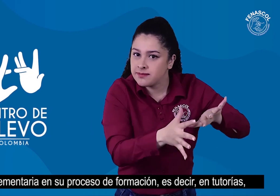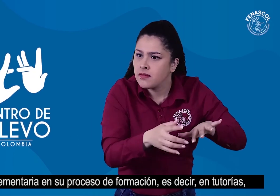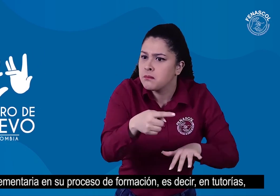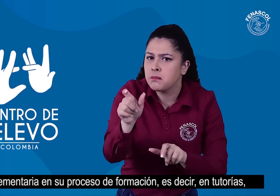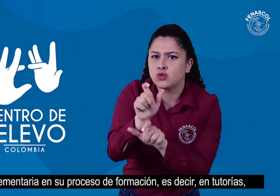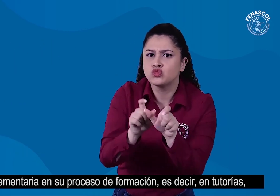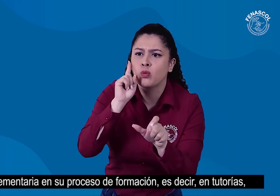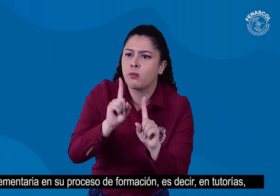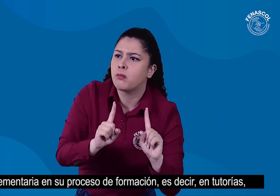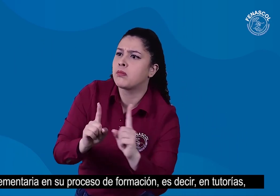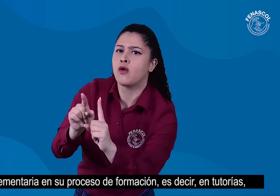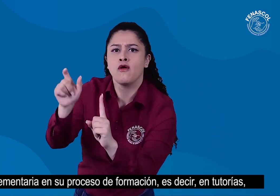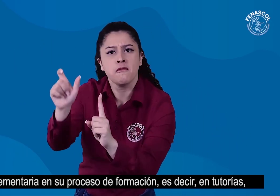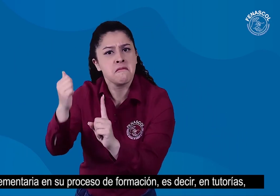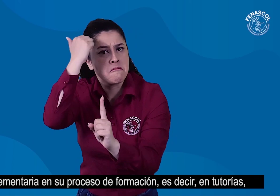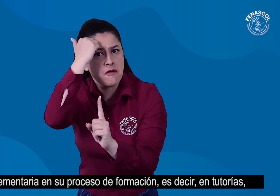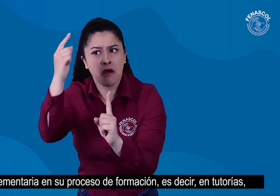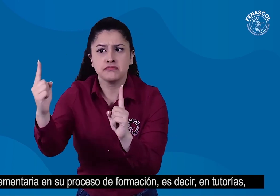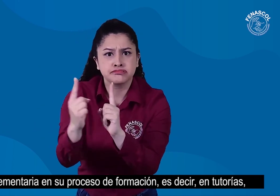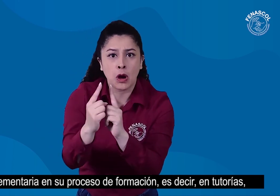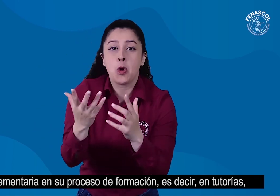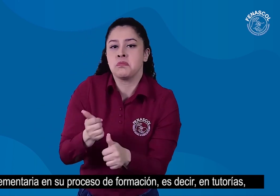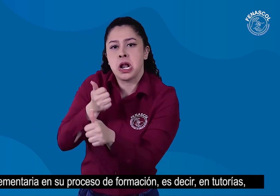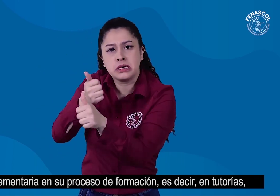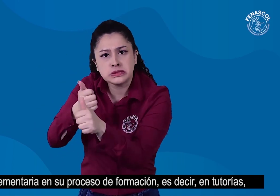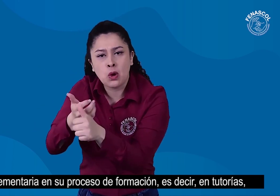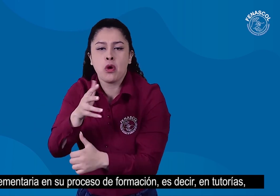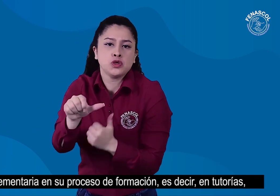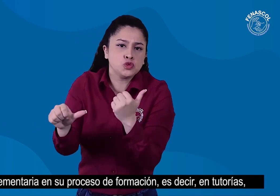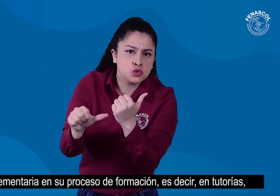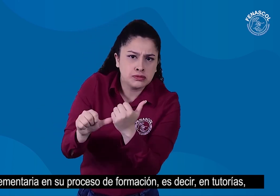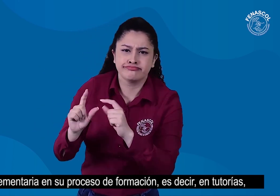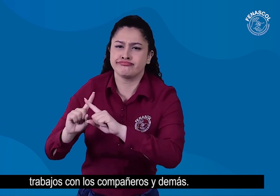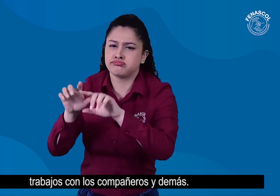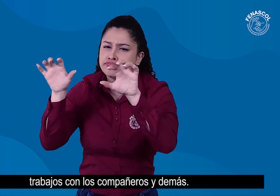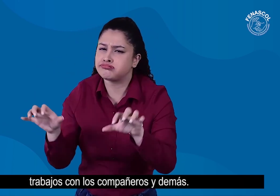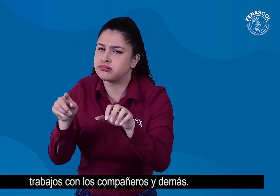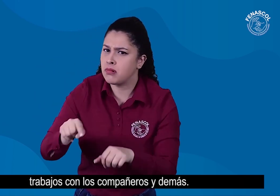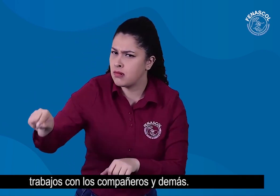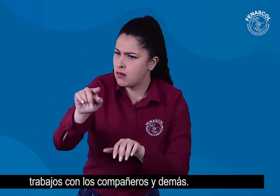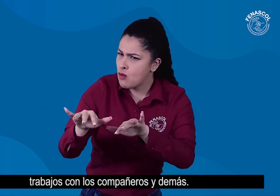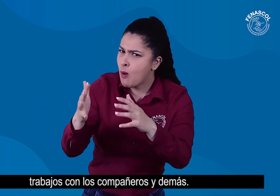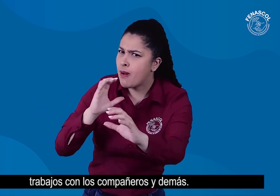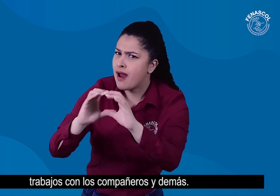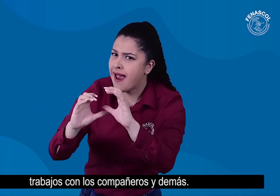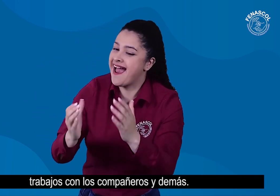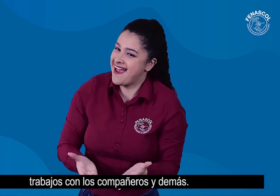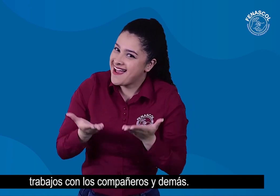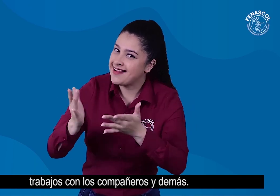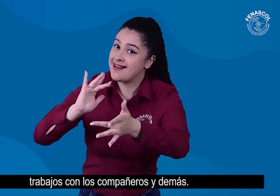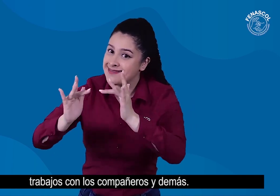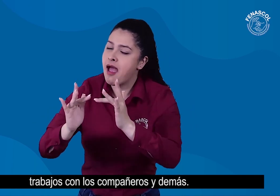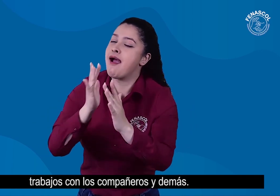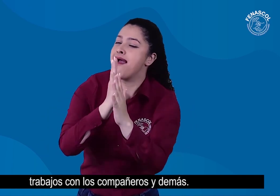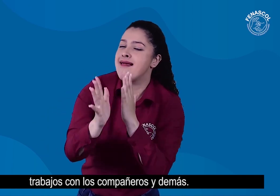complementaria en su proceso de formación, es decir, en tutorías, trabajos con los compañeros y demás.